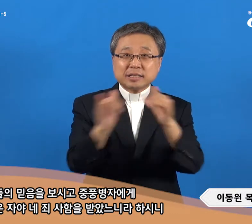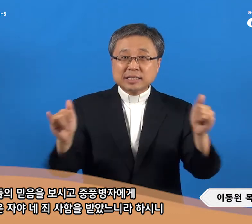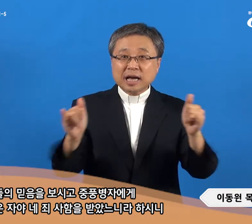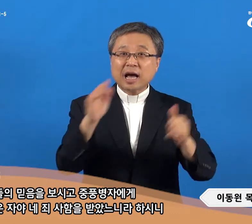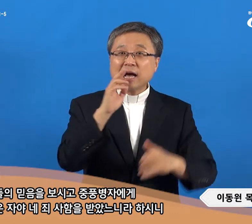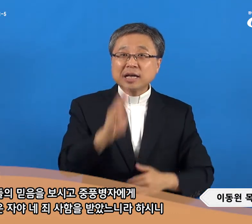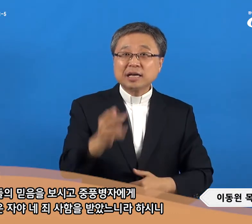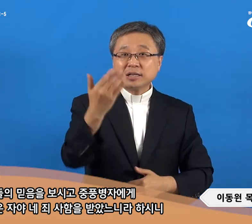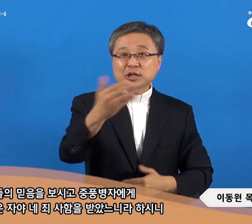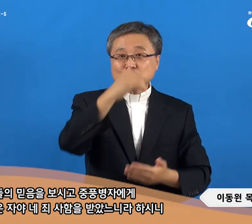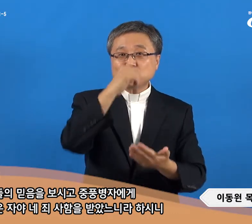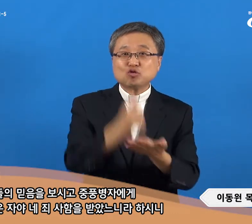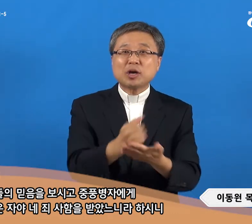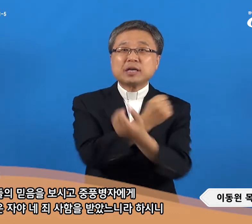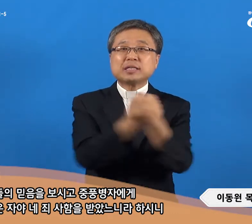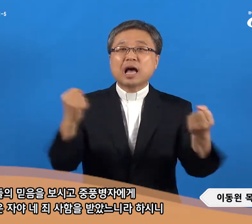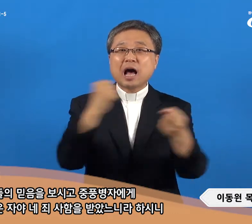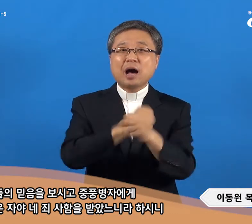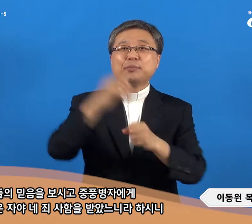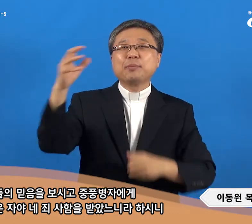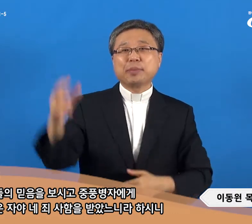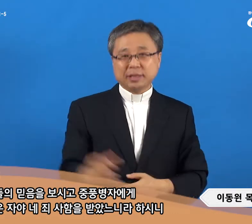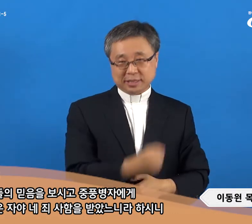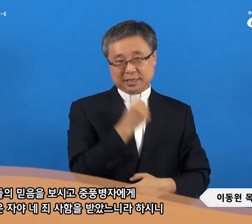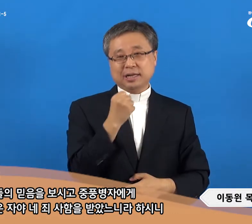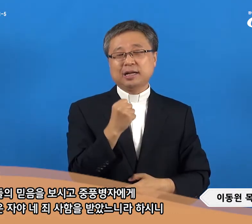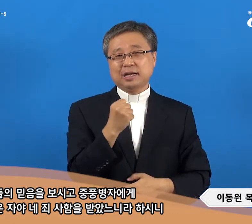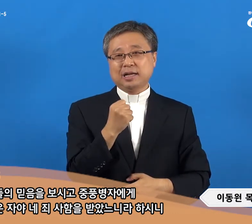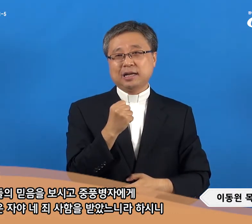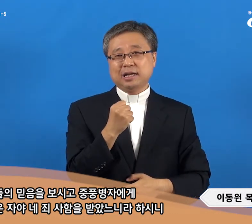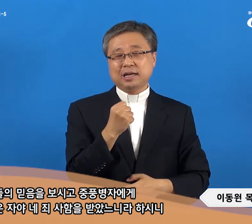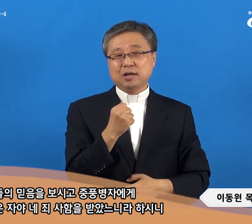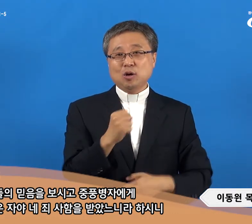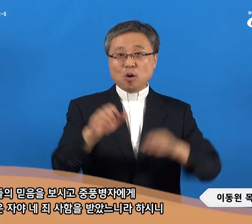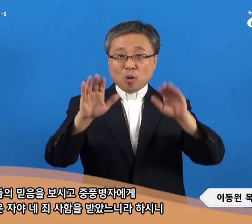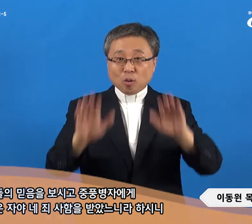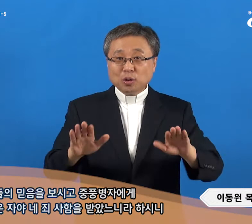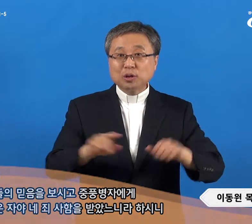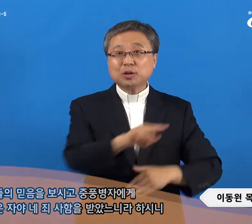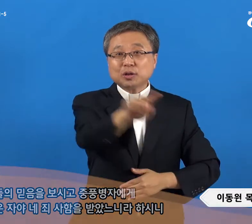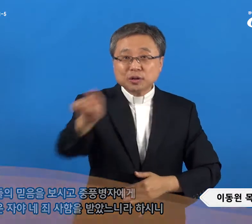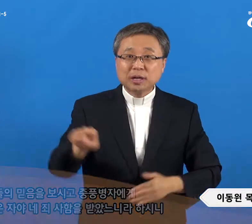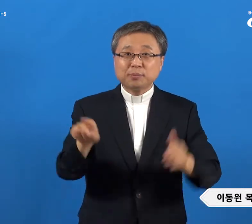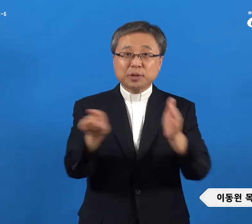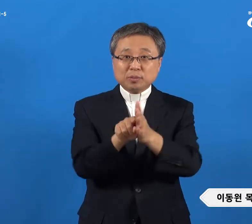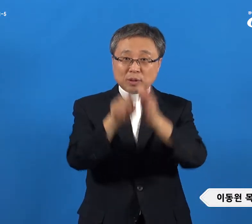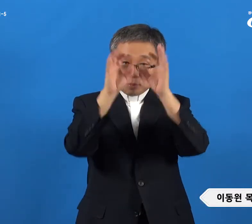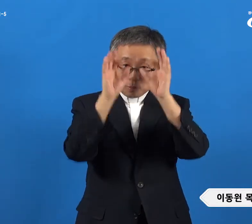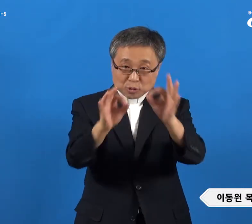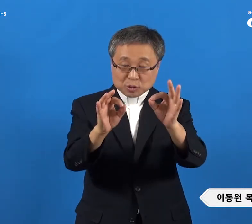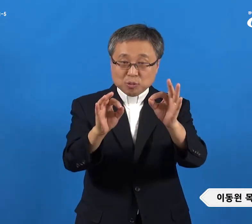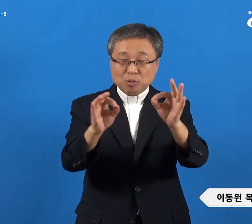죄 사함을 받았느니라. 네. 여기 그들의 믿음을 보시고 그랬습니다. 누구의